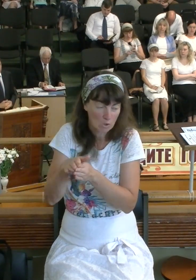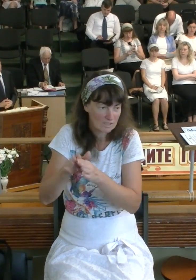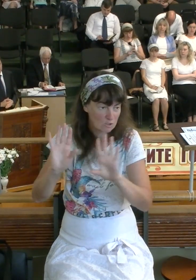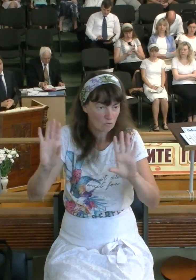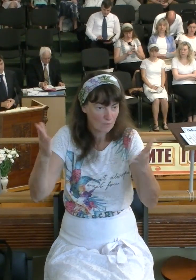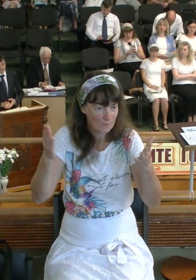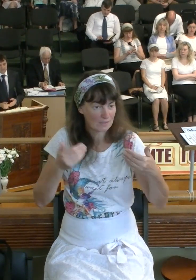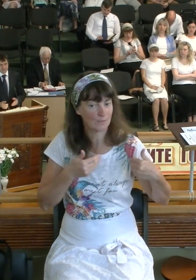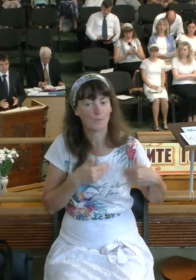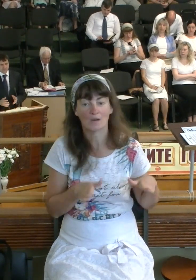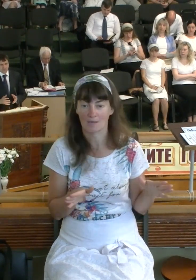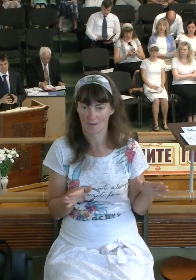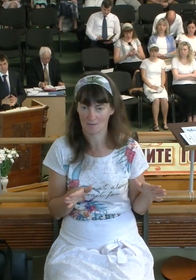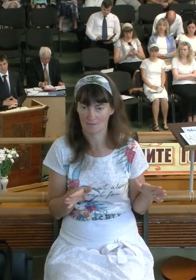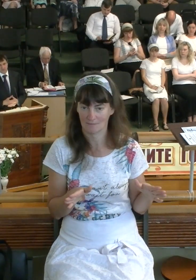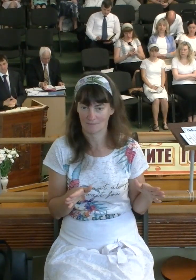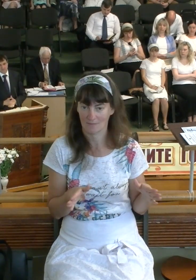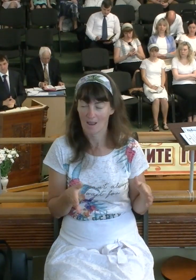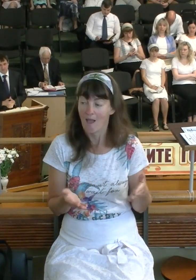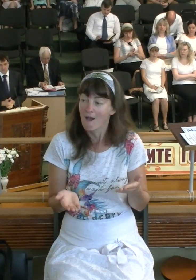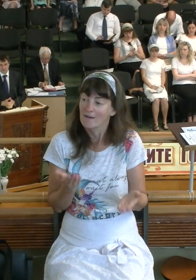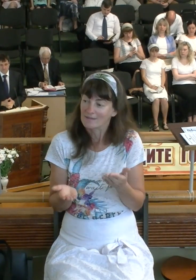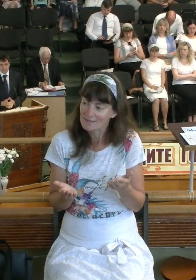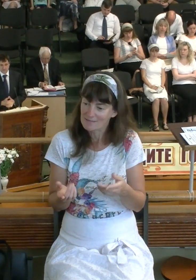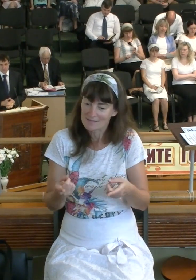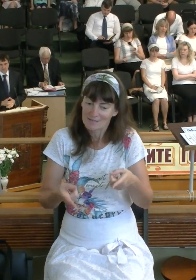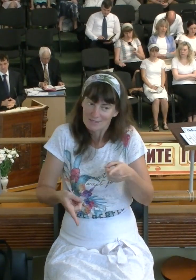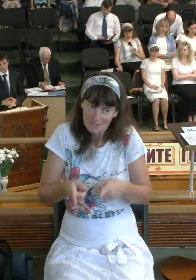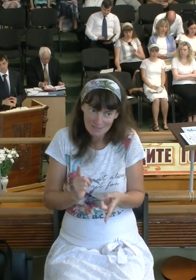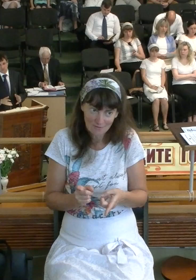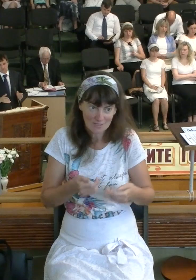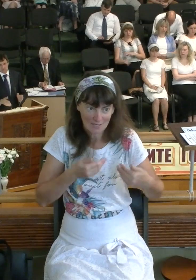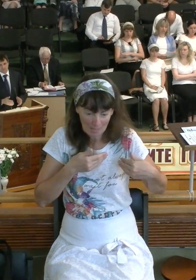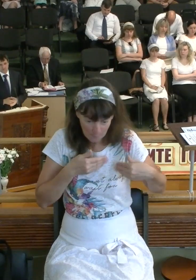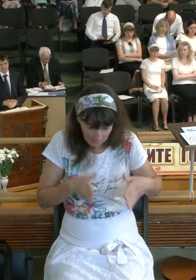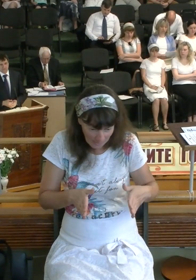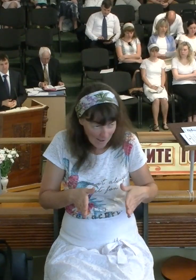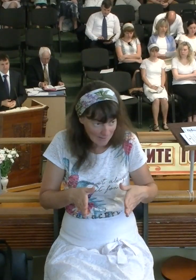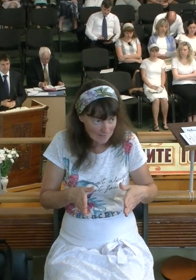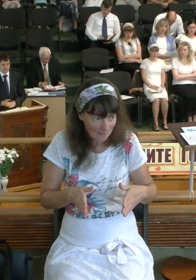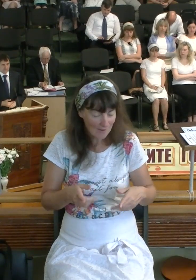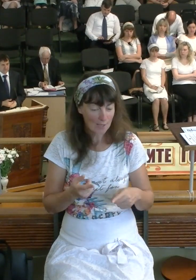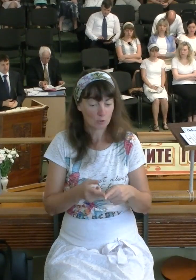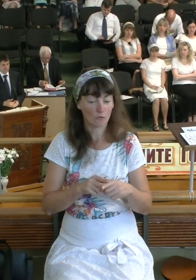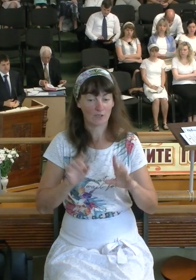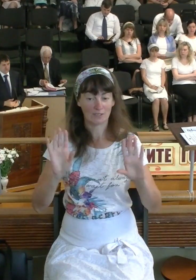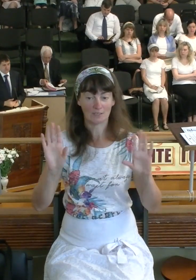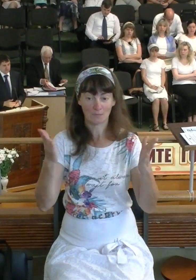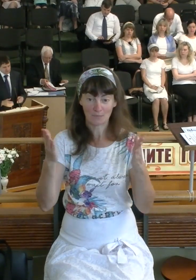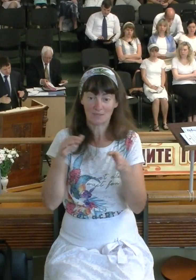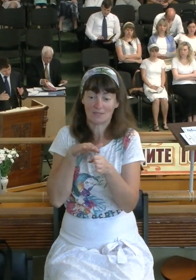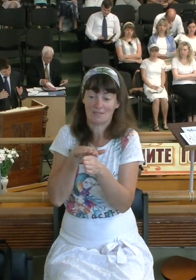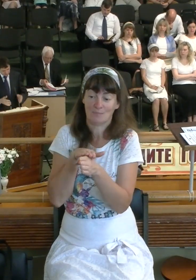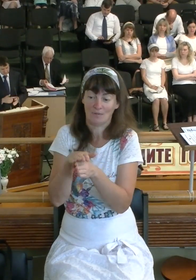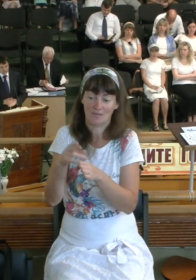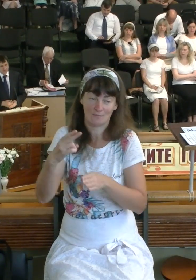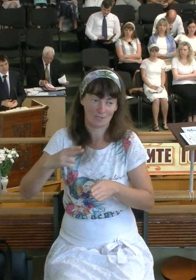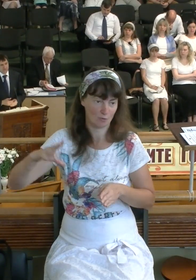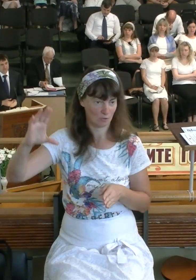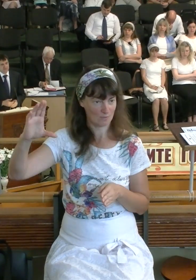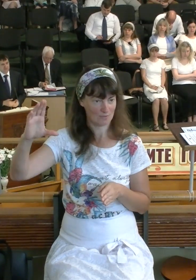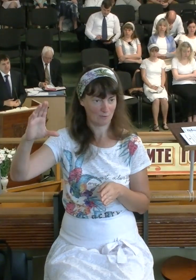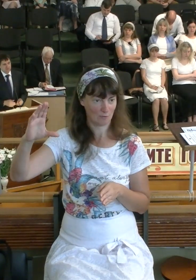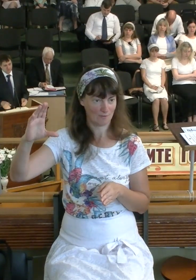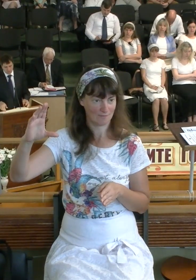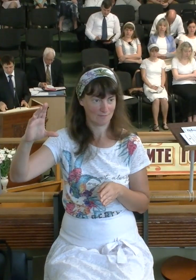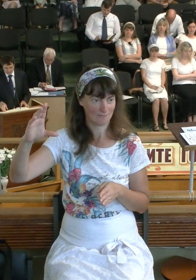наше покаяние настоящее, то мы исполняемся Духа Святого именно в этот момент, когда мы становимся, и Дух Святой